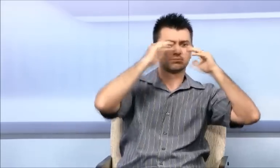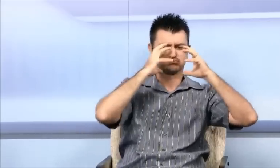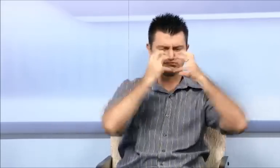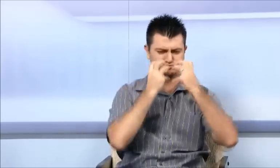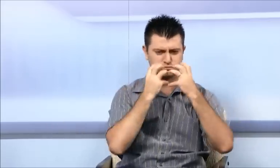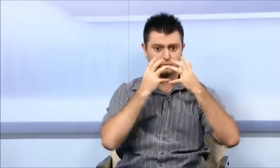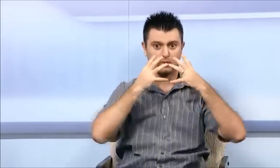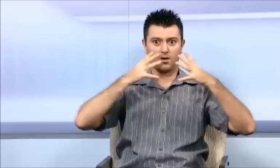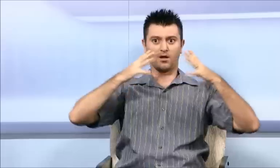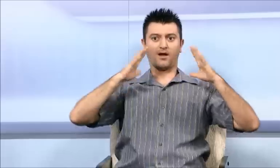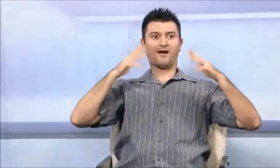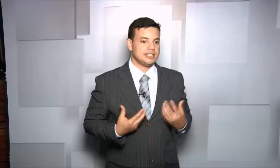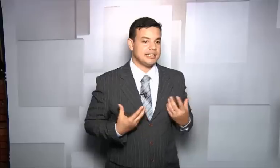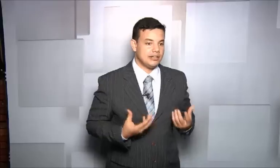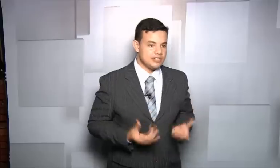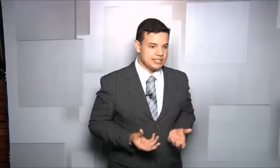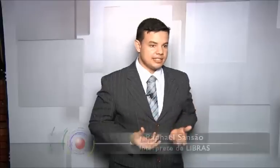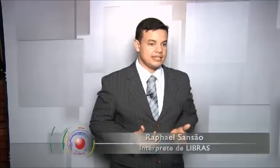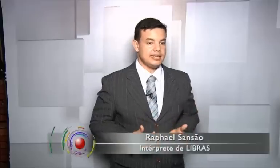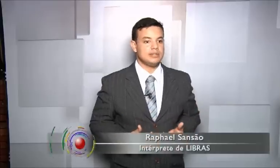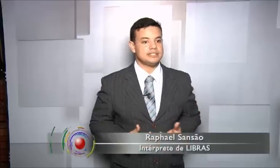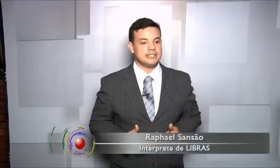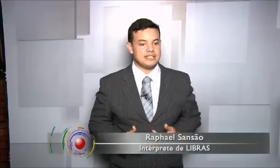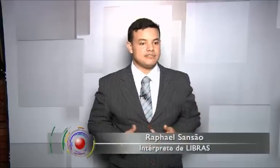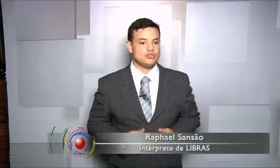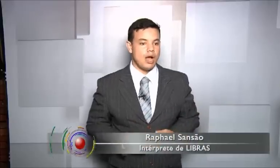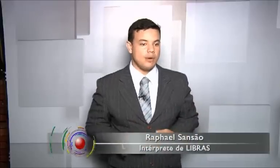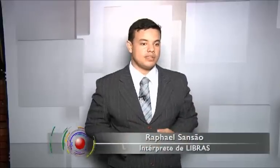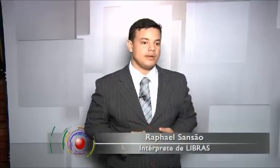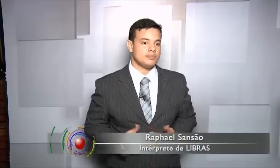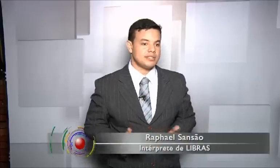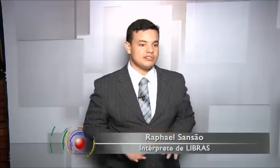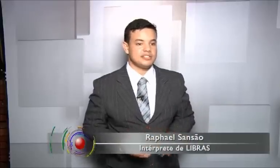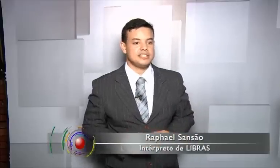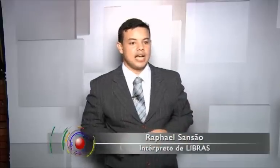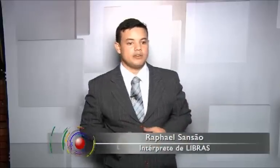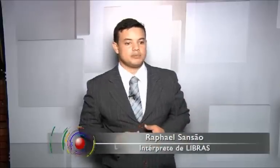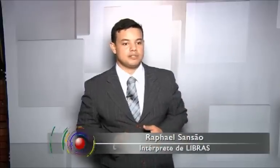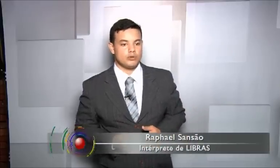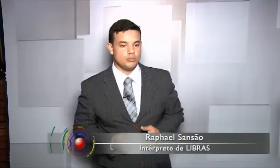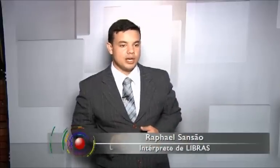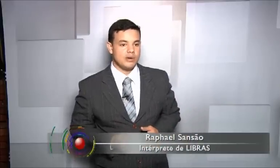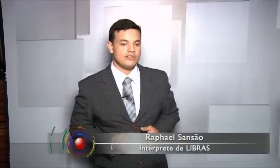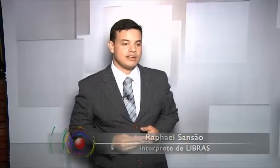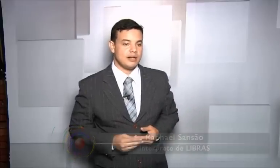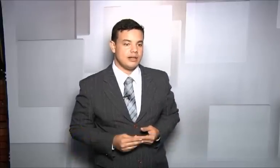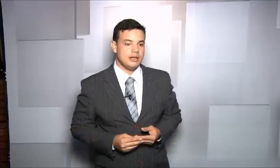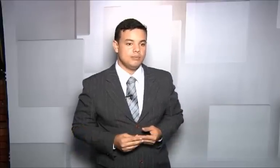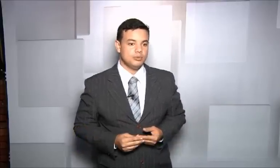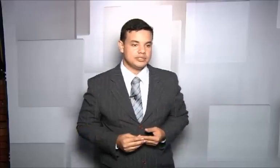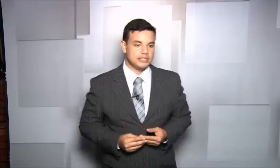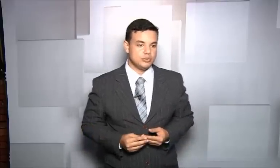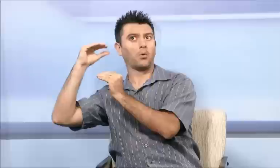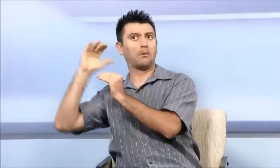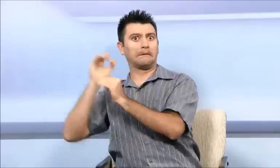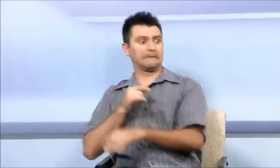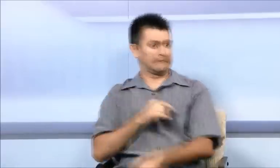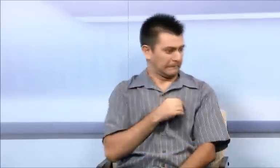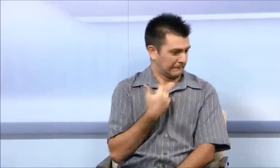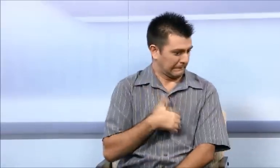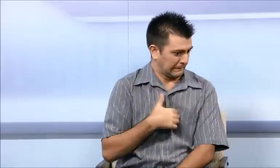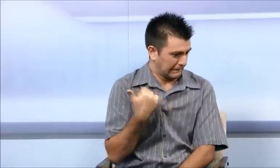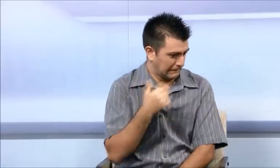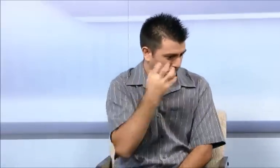da voz também mostra o que você está querendo dizer. Em língua de sinais é visual, então é a expressão facial, a expressão corporal que vai estar mostrando isso,